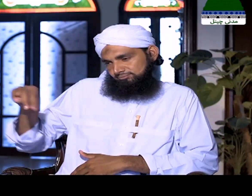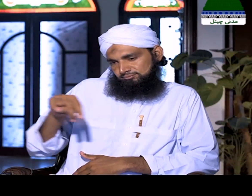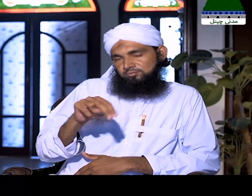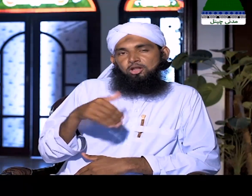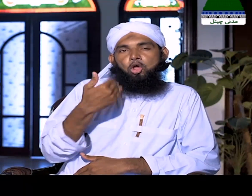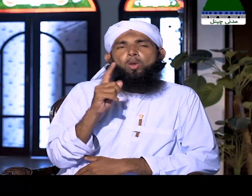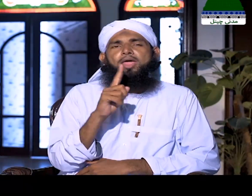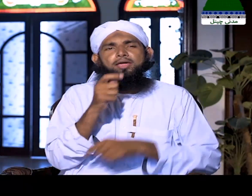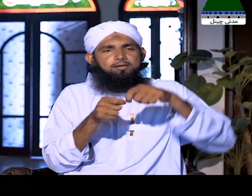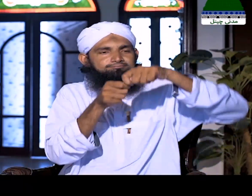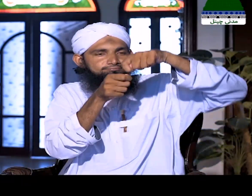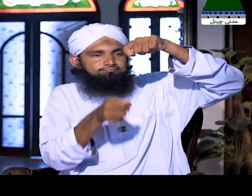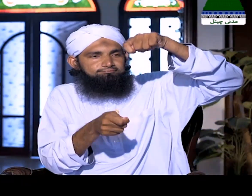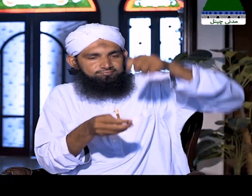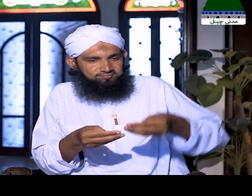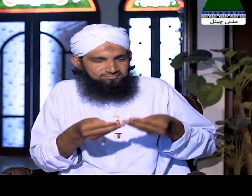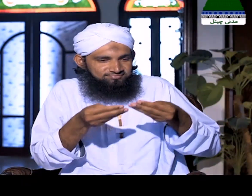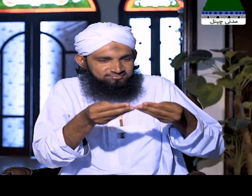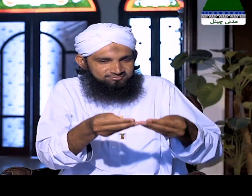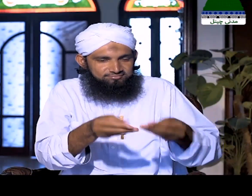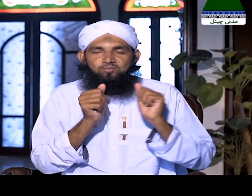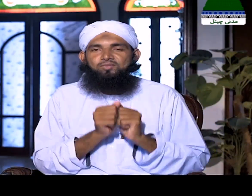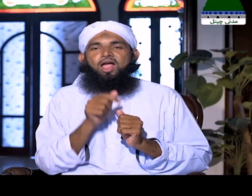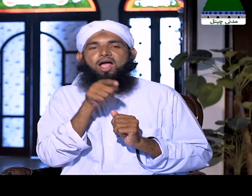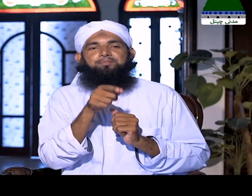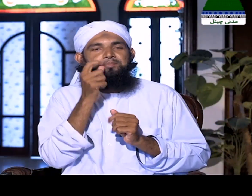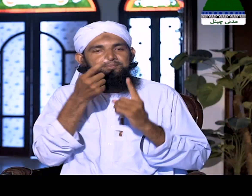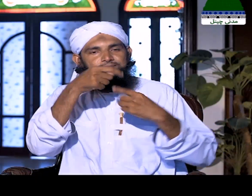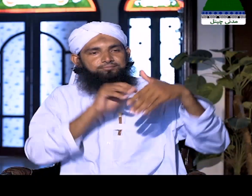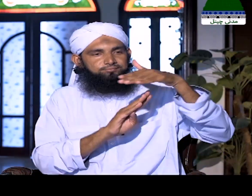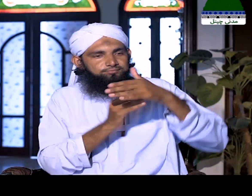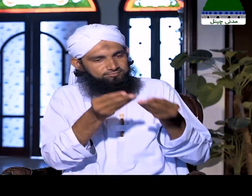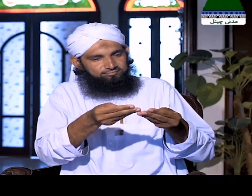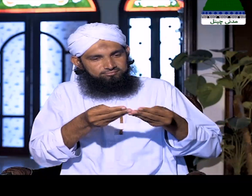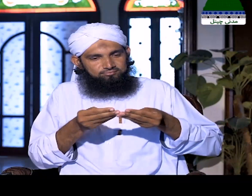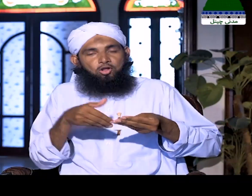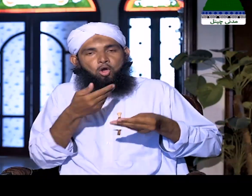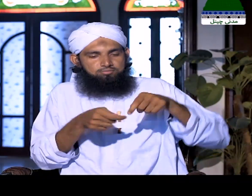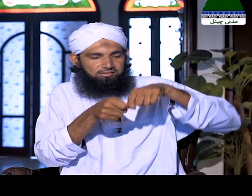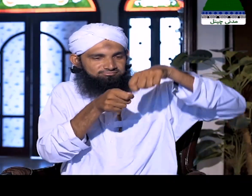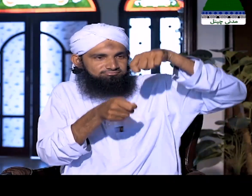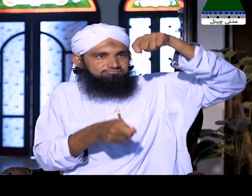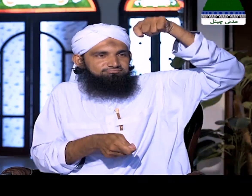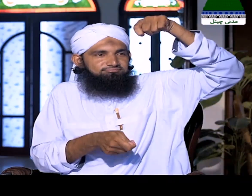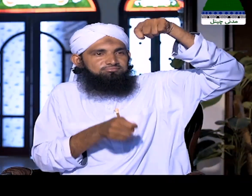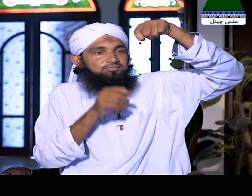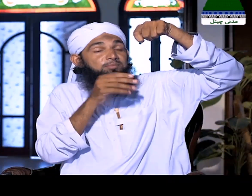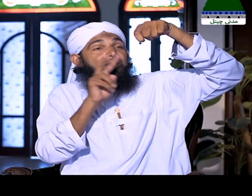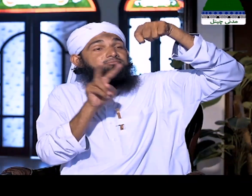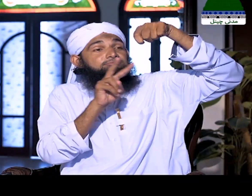رحمۃ اللہ علیہ کی بارگاہ میں پیش کیا۔ آپ رحمۃ اللہ علیہ نے وہ خط لیا اور اسے کھولا تو اس میں یہ الفاظ لکھے